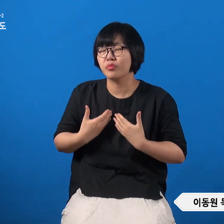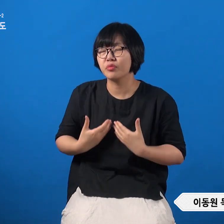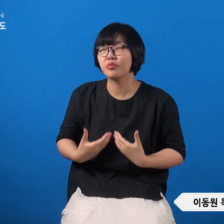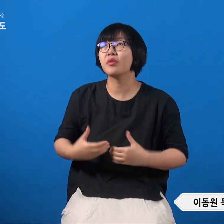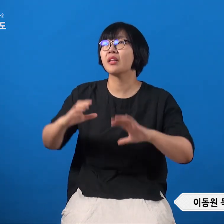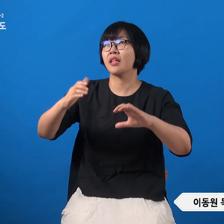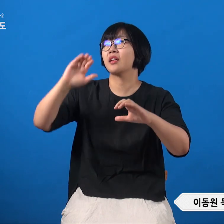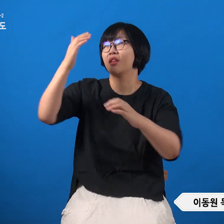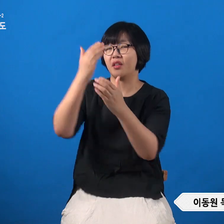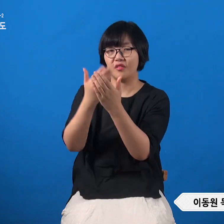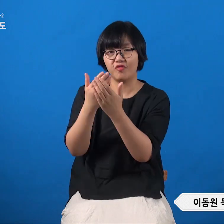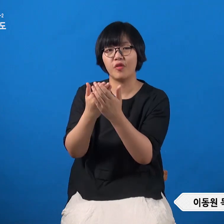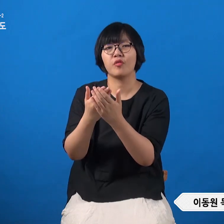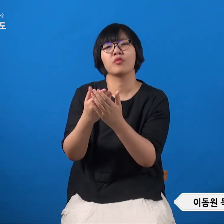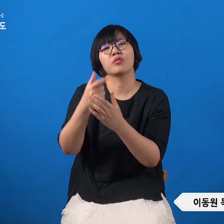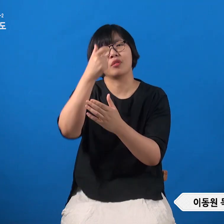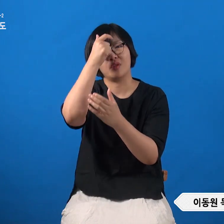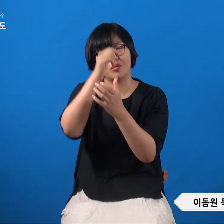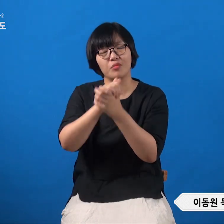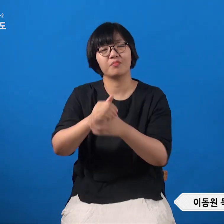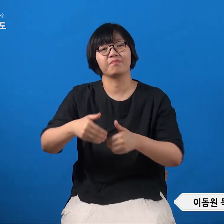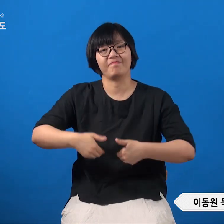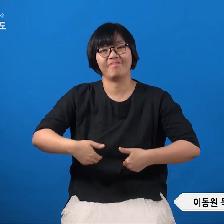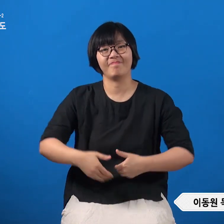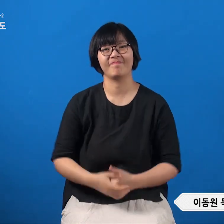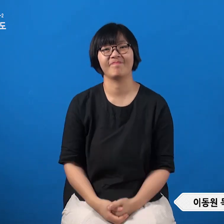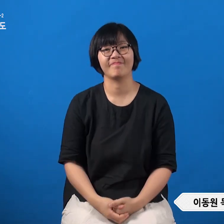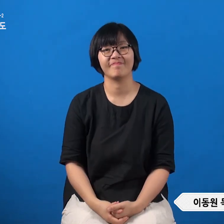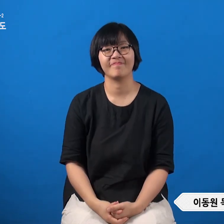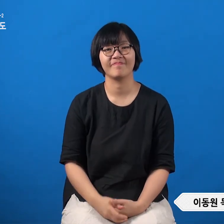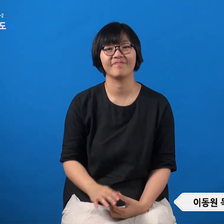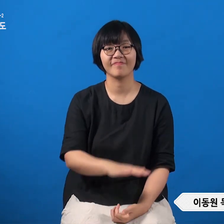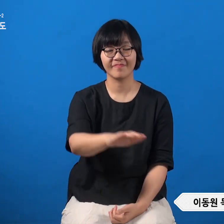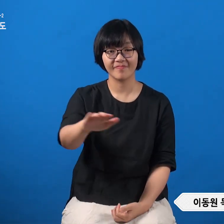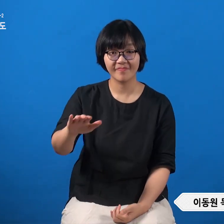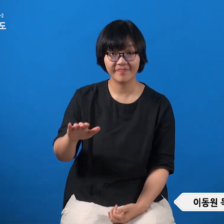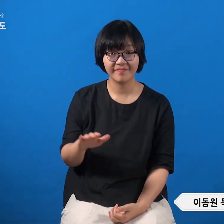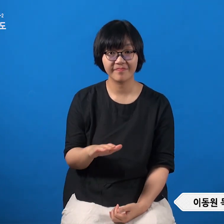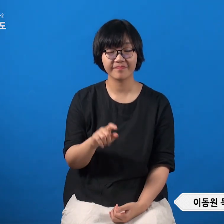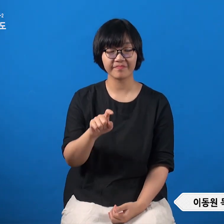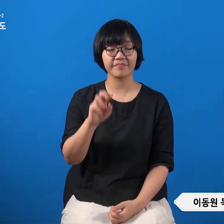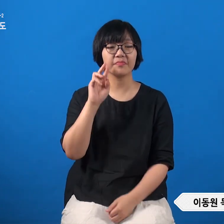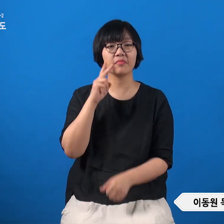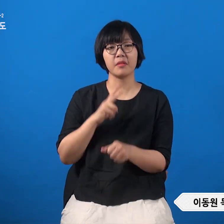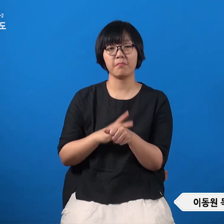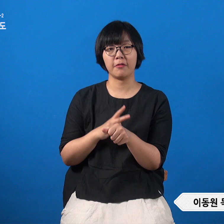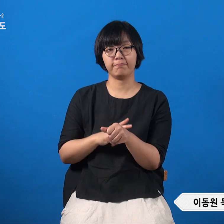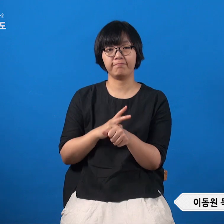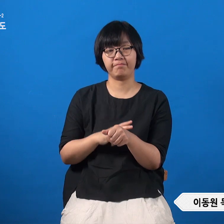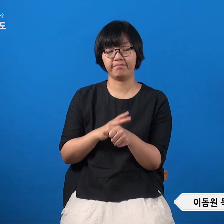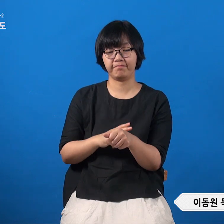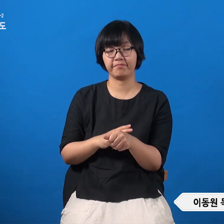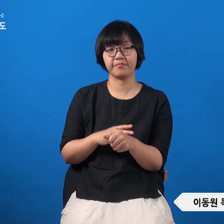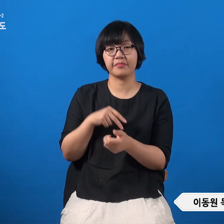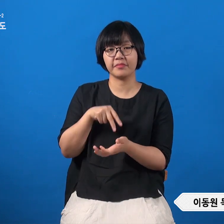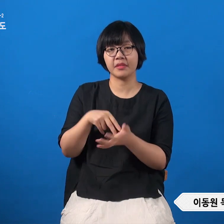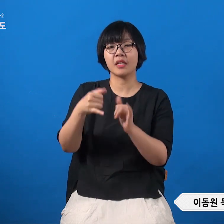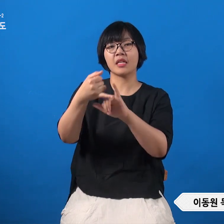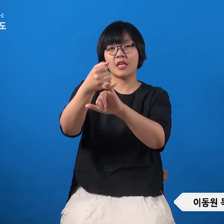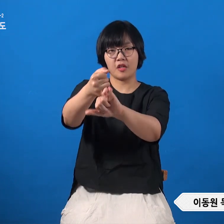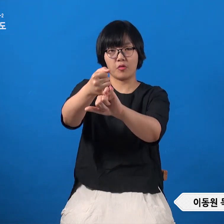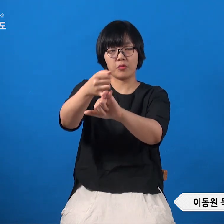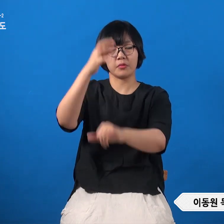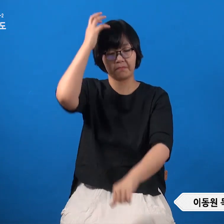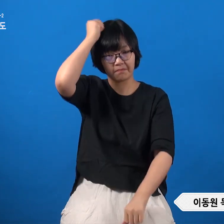한반도가 되게 해 주시옵소서. 자, 우리는 이 장면에서 바울 사도의 중요한 약속을 한 번 더